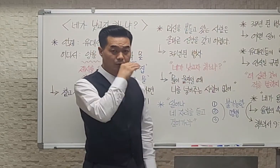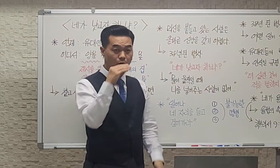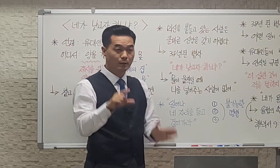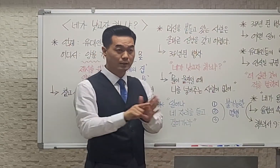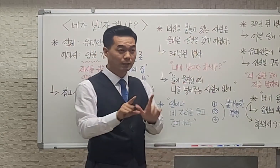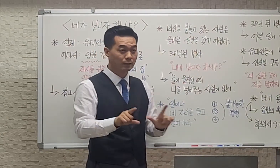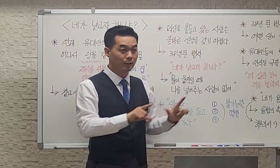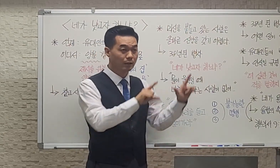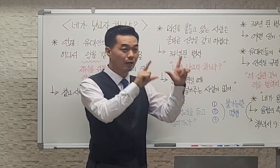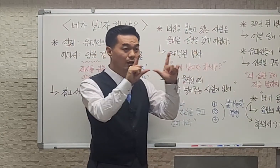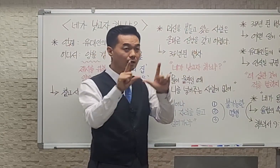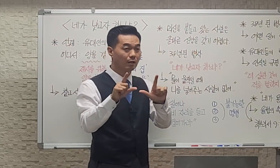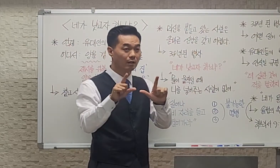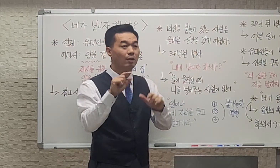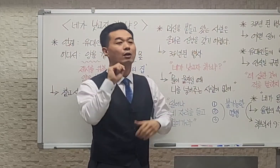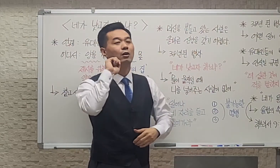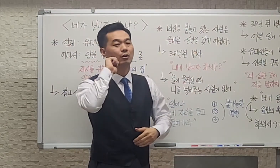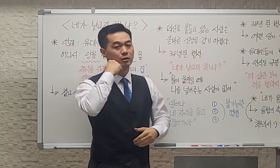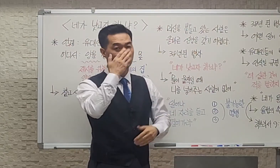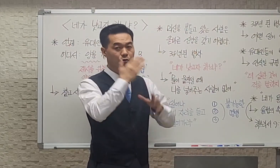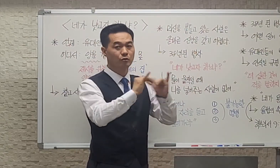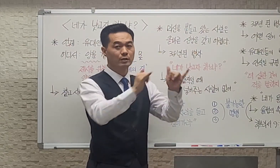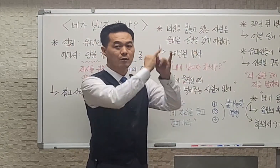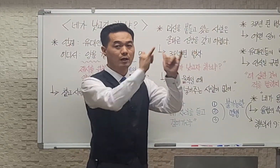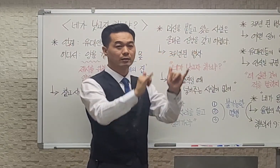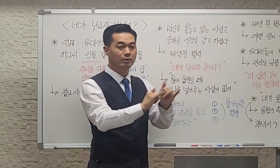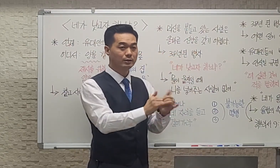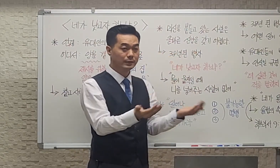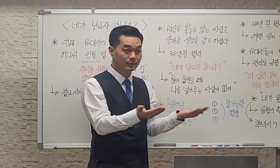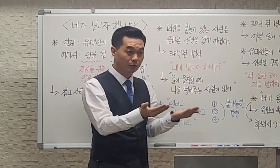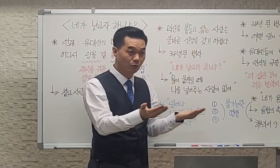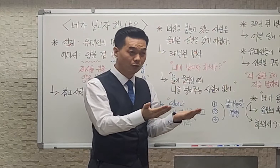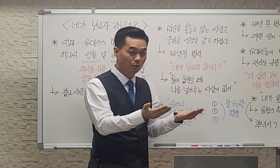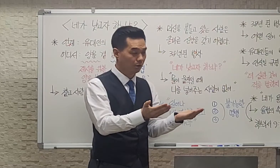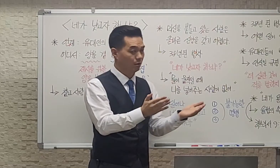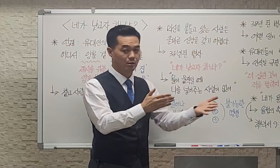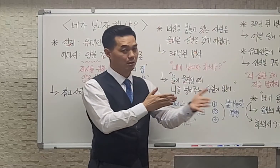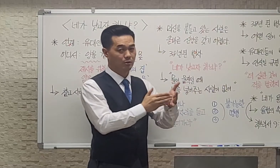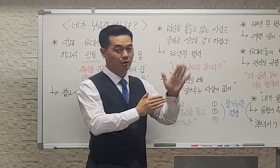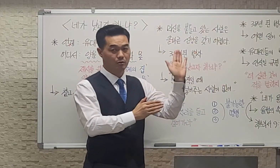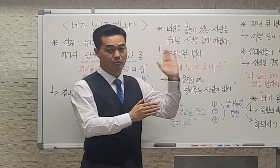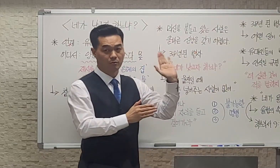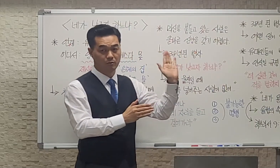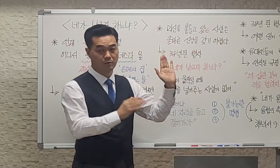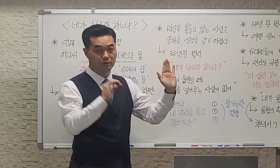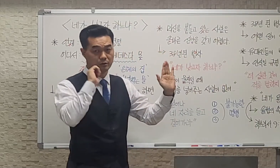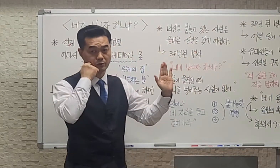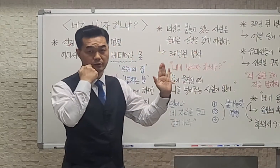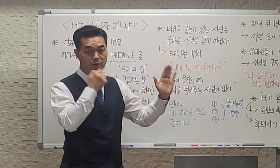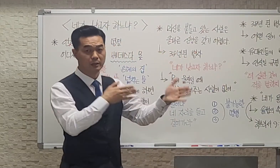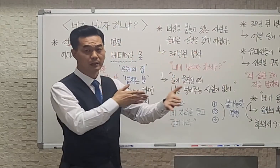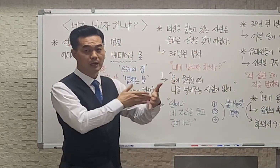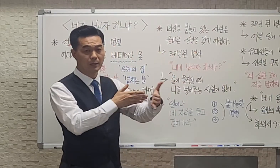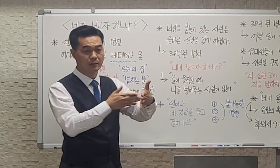올바른 신앙생활 하기가 어려워요. 유대사회 안에서는 직장도 안 돼요. 어려워요. 다 막히는